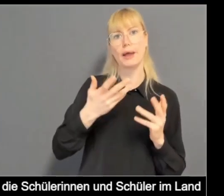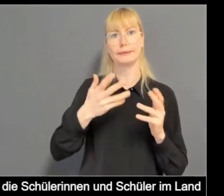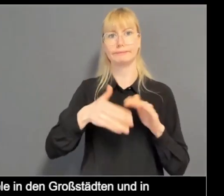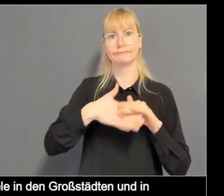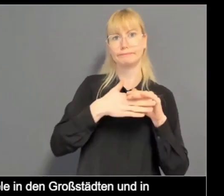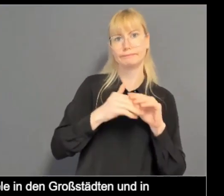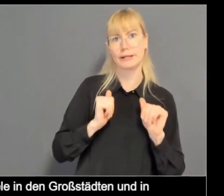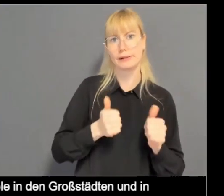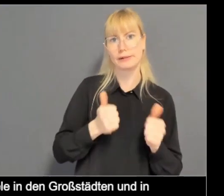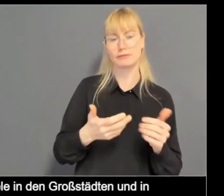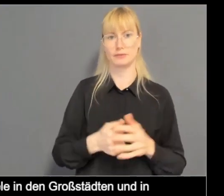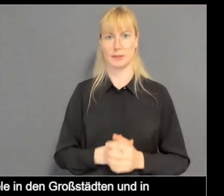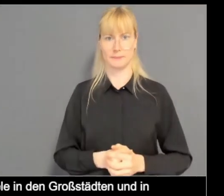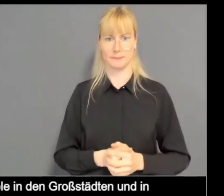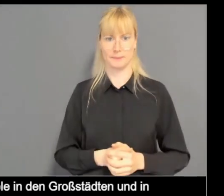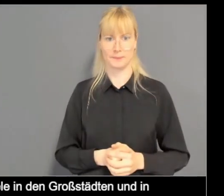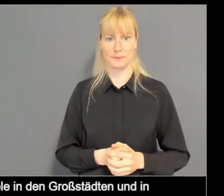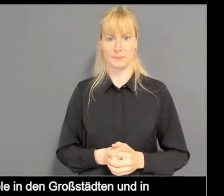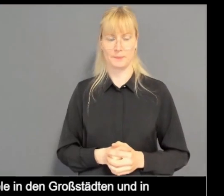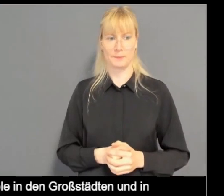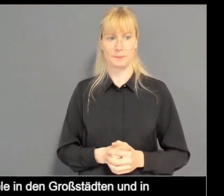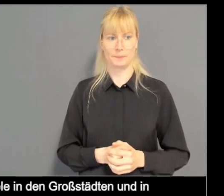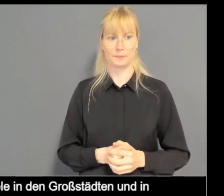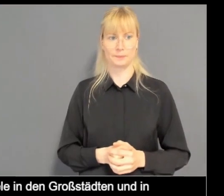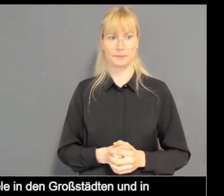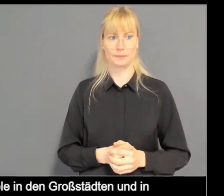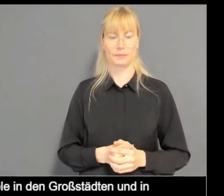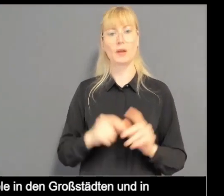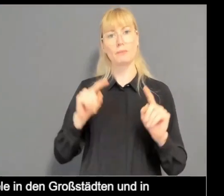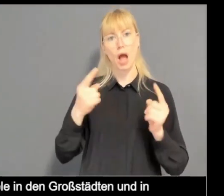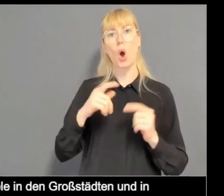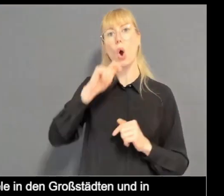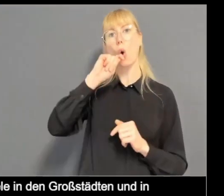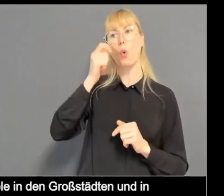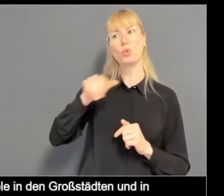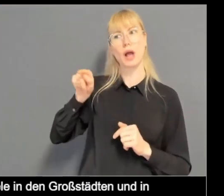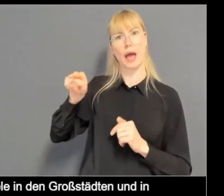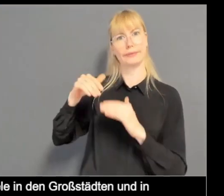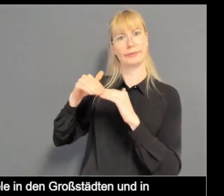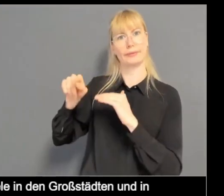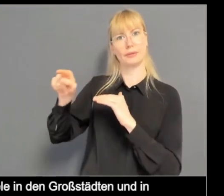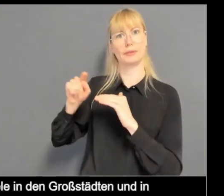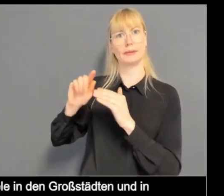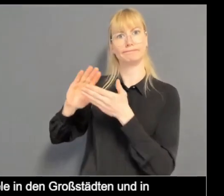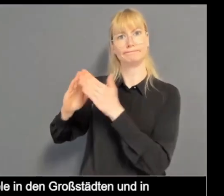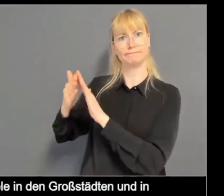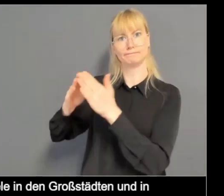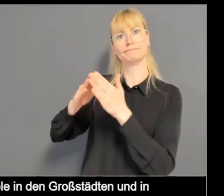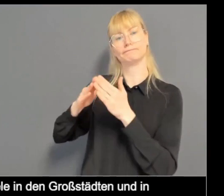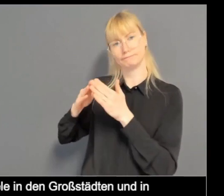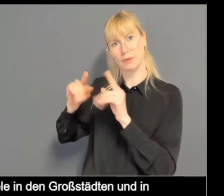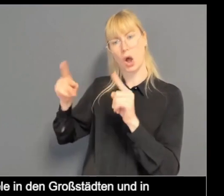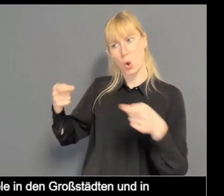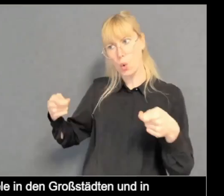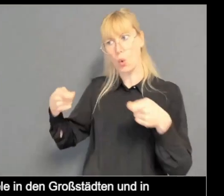habe, durchaus auch Kräfte aus der ukrainischen Community. Wir werden das in enger